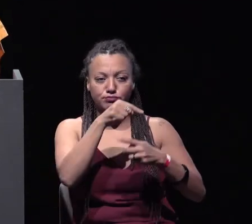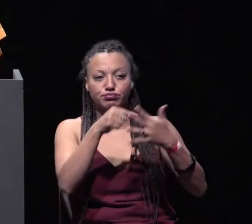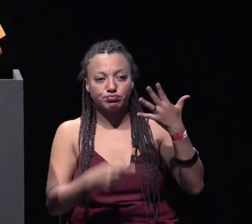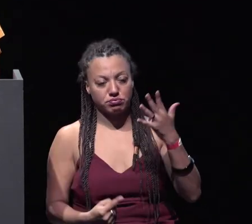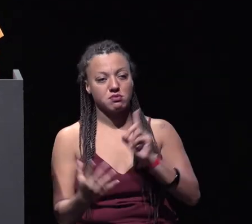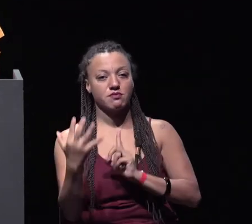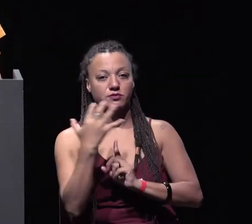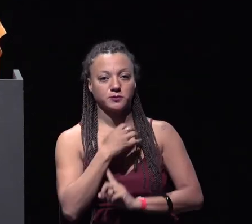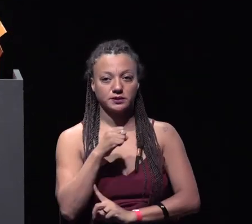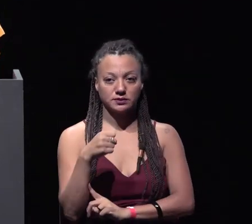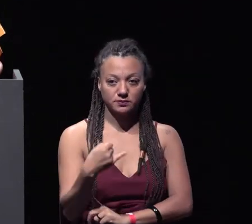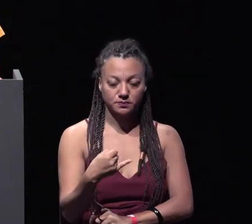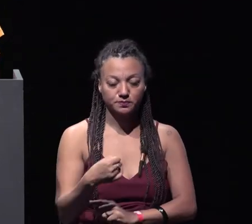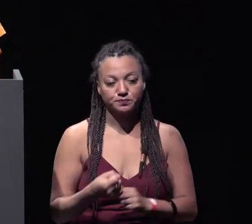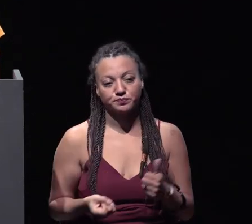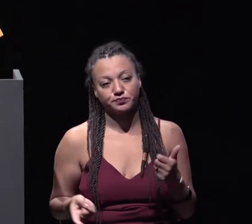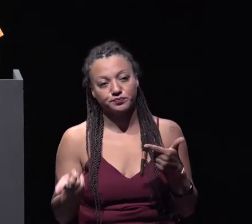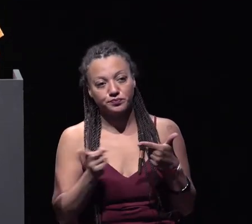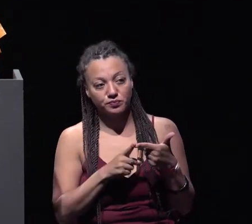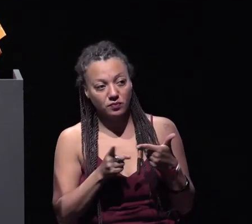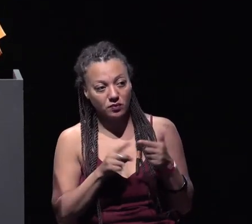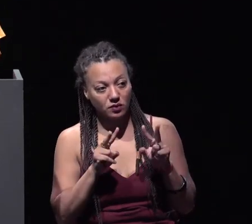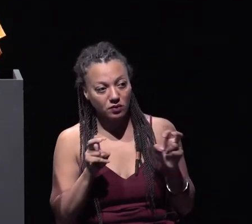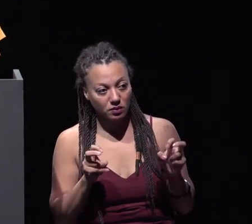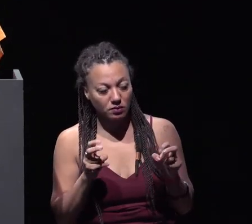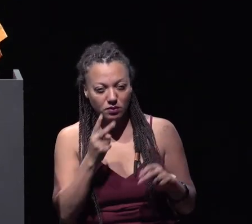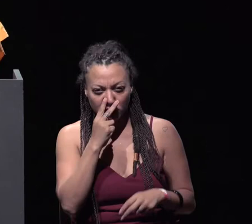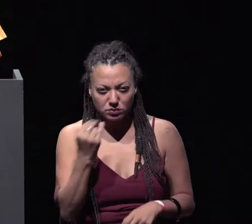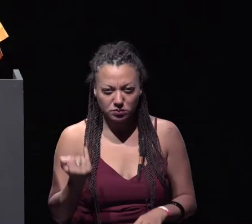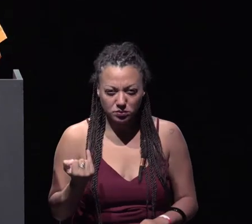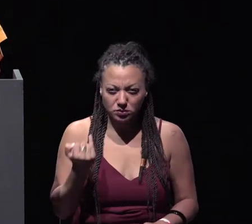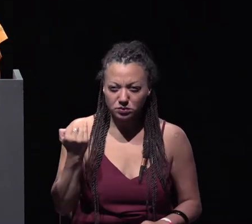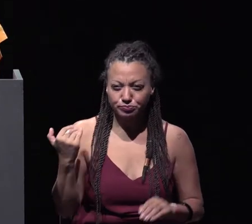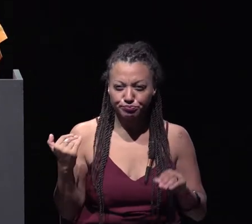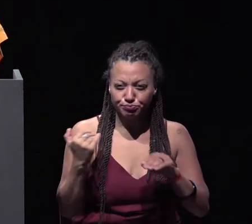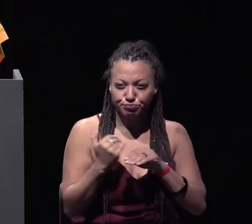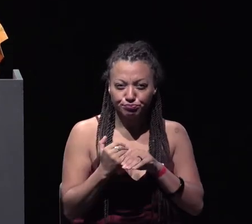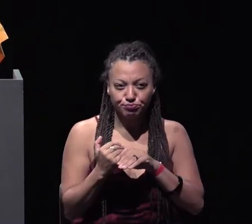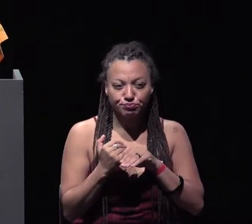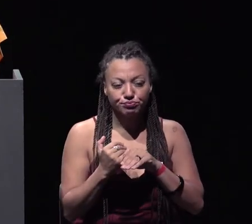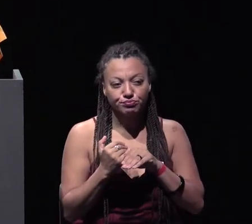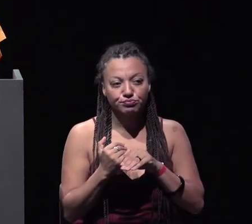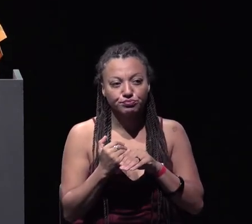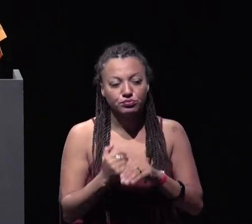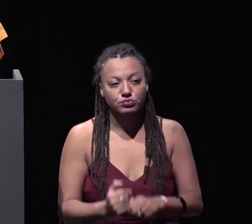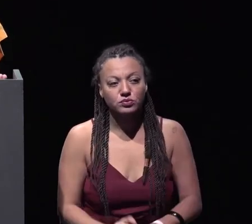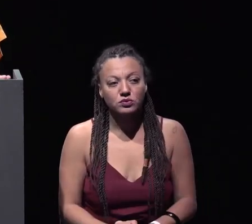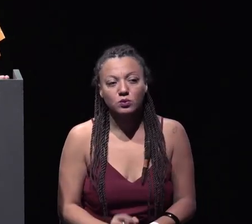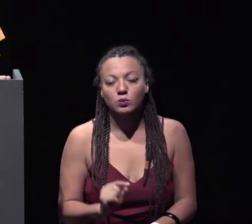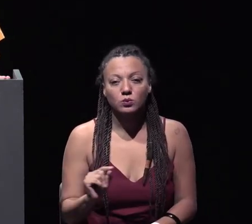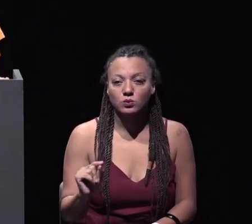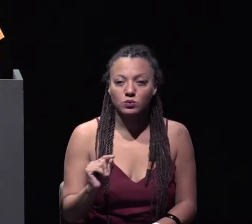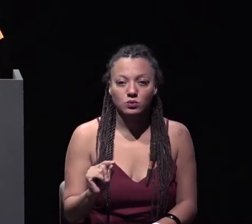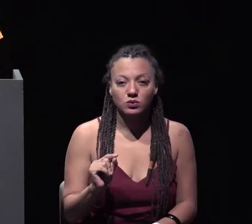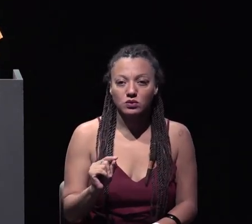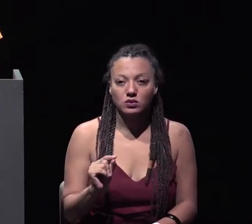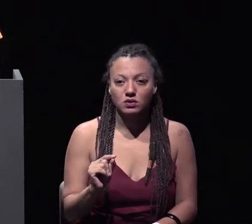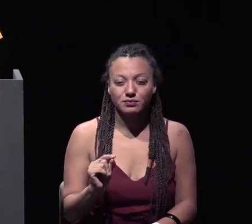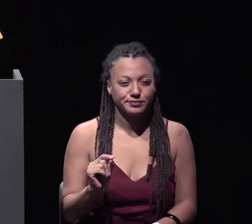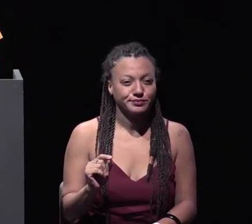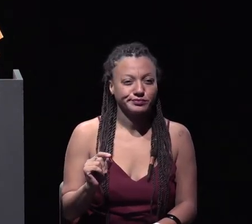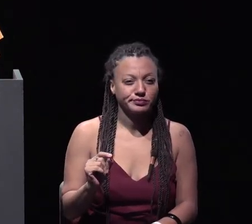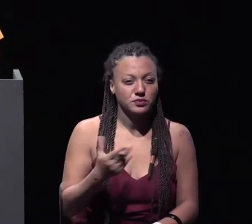que eu acho importante nessa idéia de neve nivela algumas idéias é a questão do estado laico